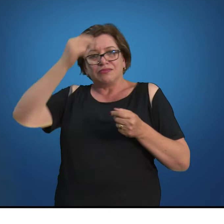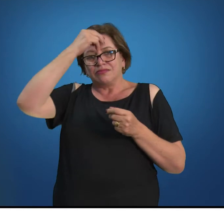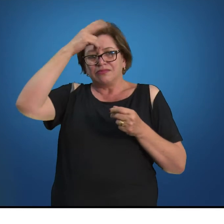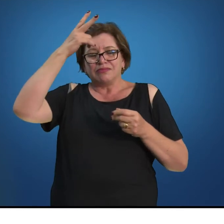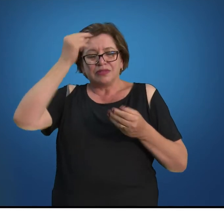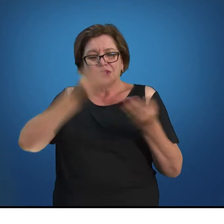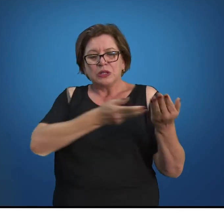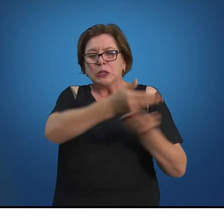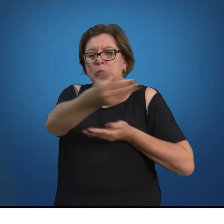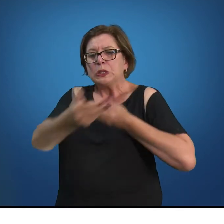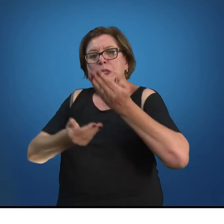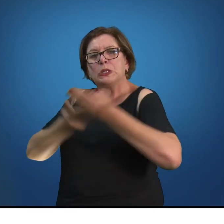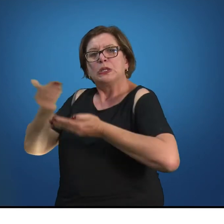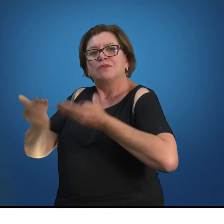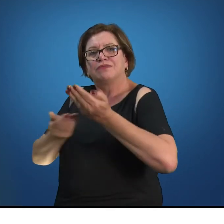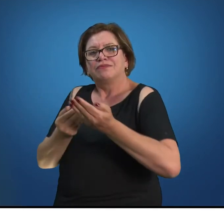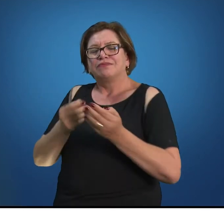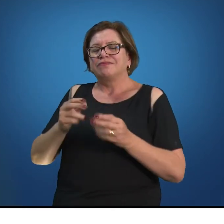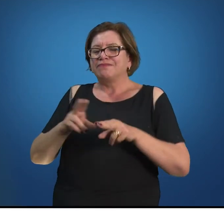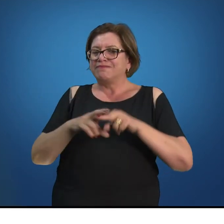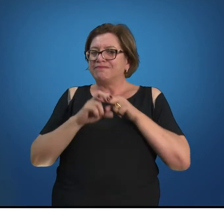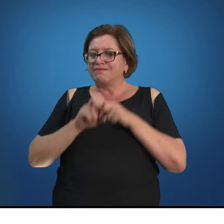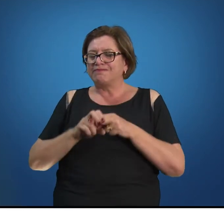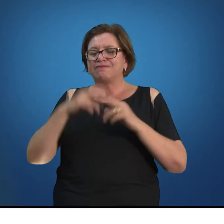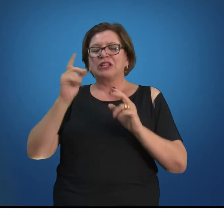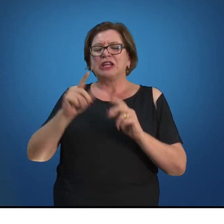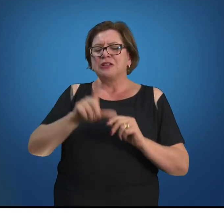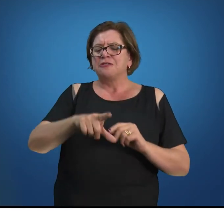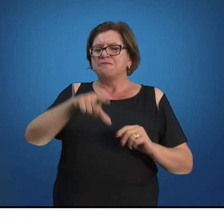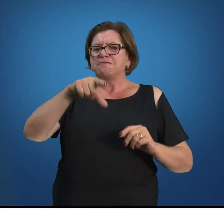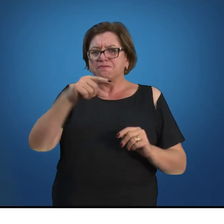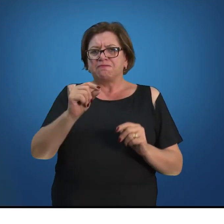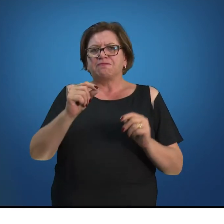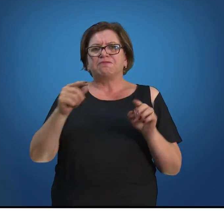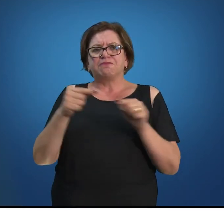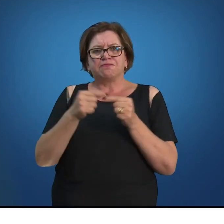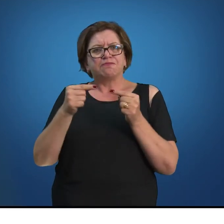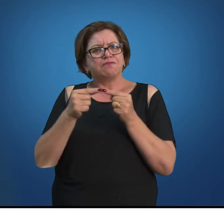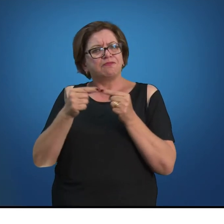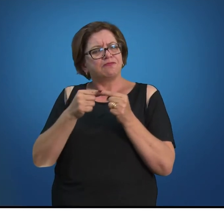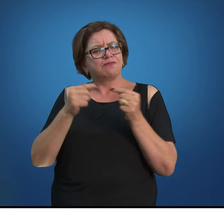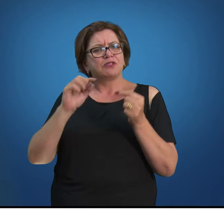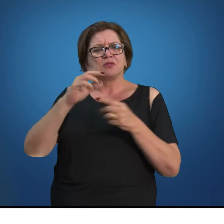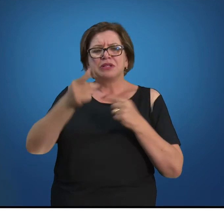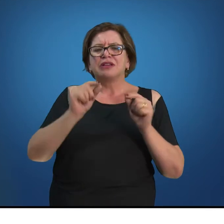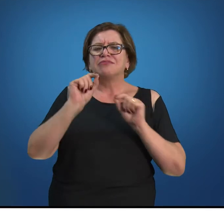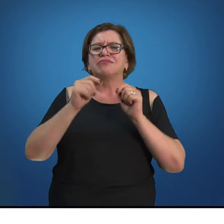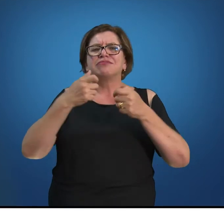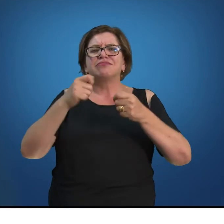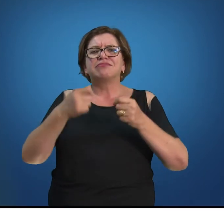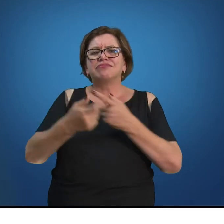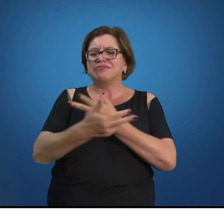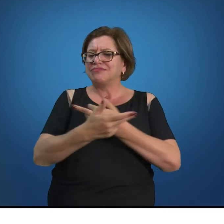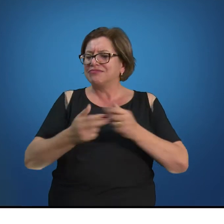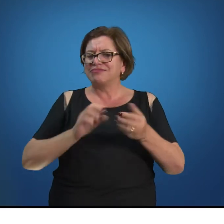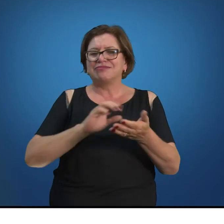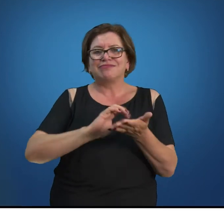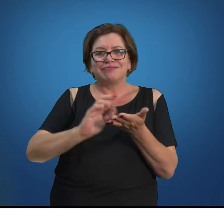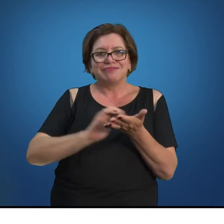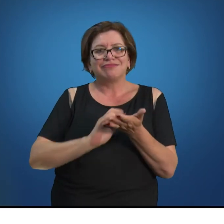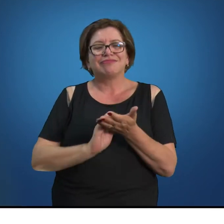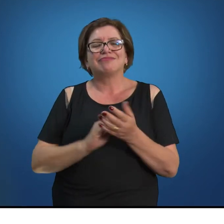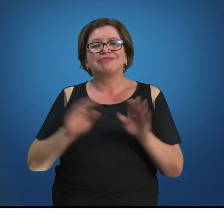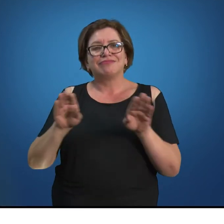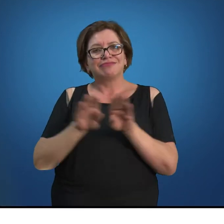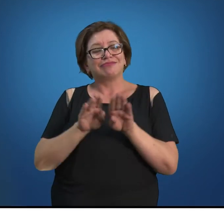para que qualquer tomada de decisão possa adequar-se às demandas que existem em diferentes secretarias e aquelas